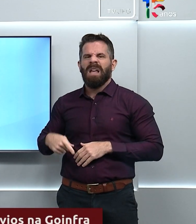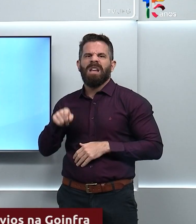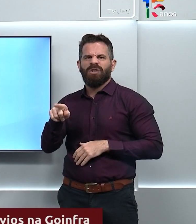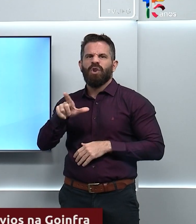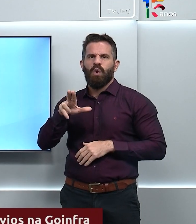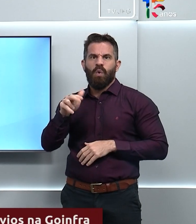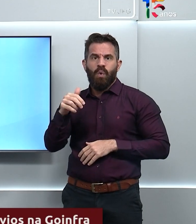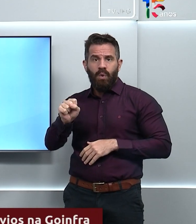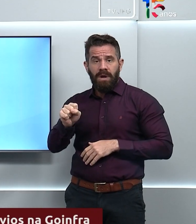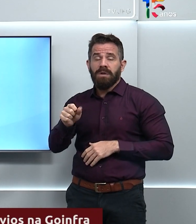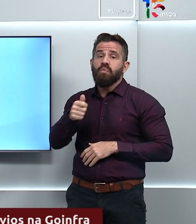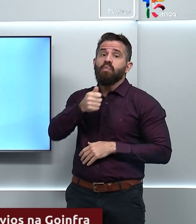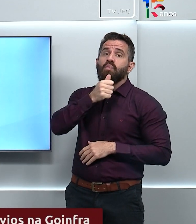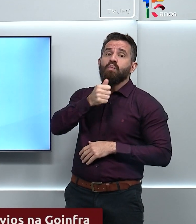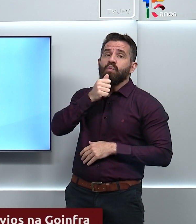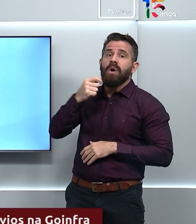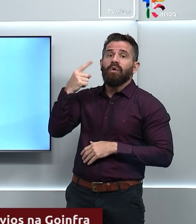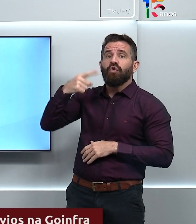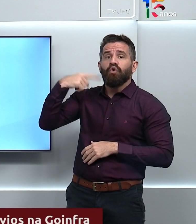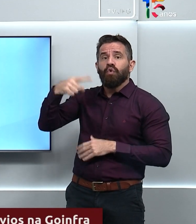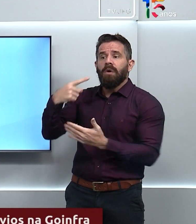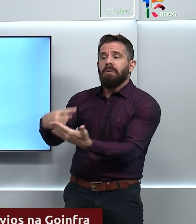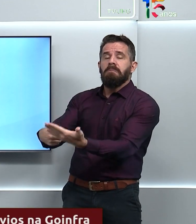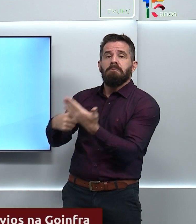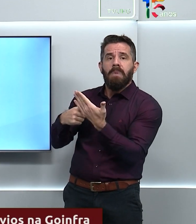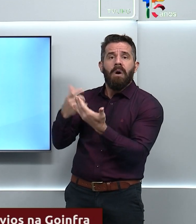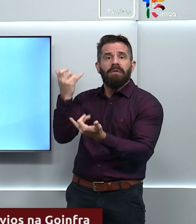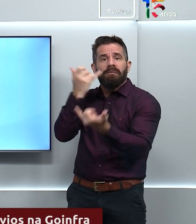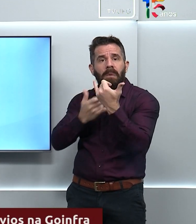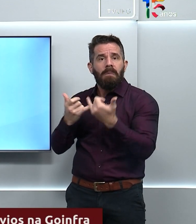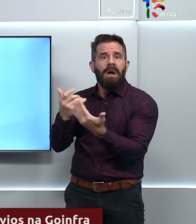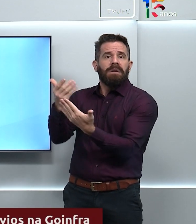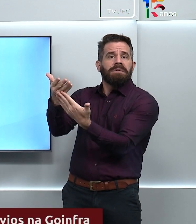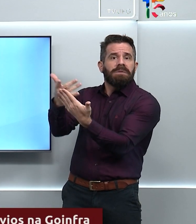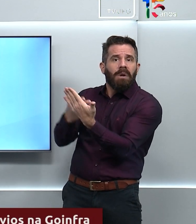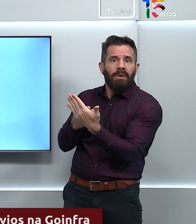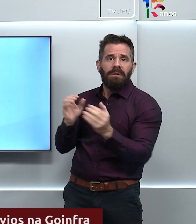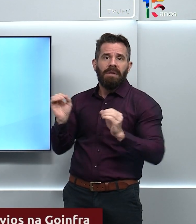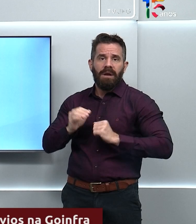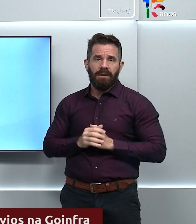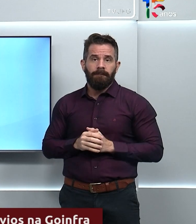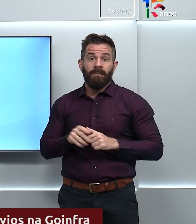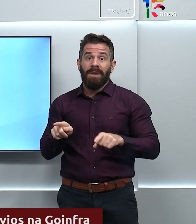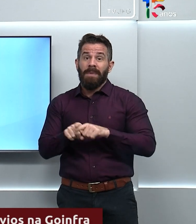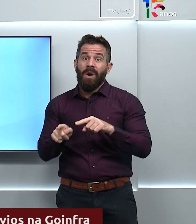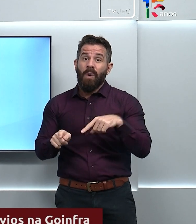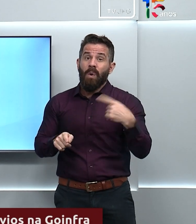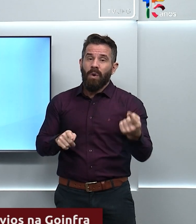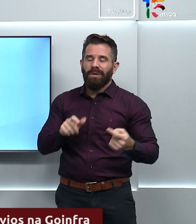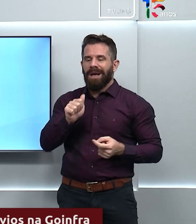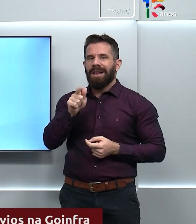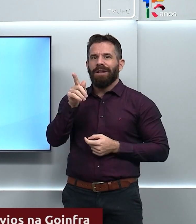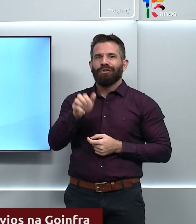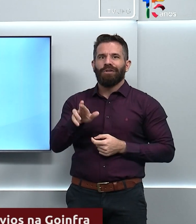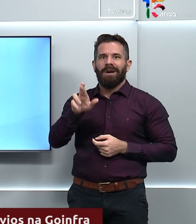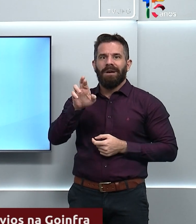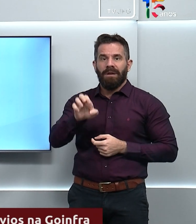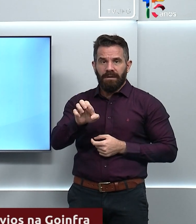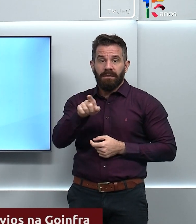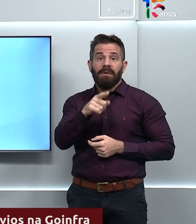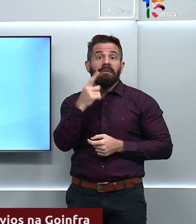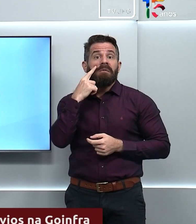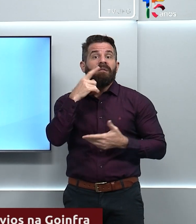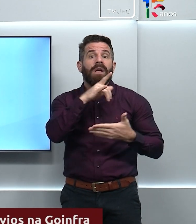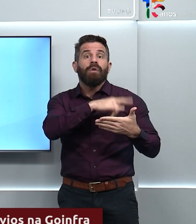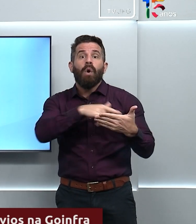em nota, o advogado da empresa envolvida no caso, Alexandre Lourenço, disse que aguarda o acesso aos documentos da